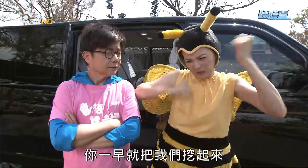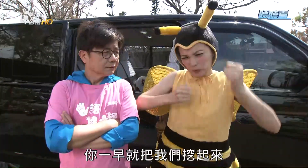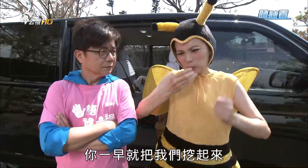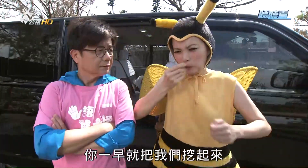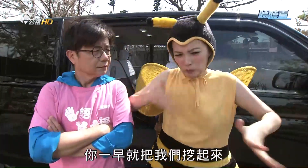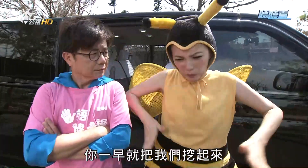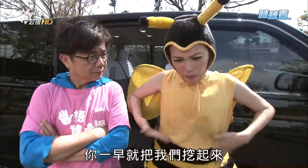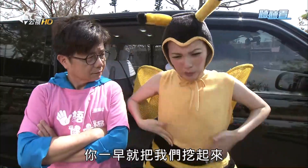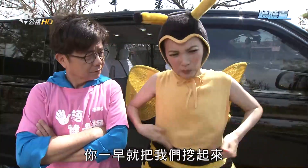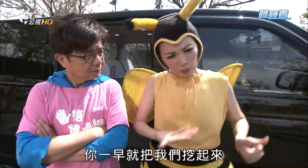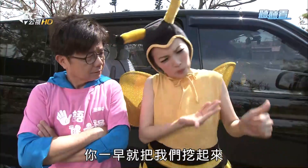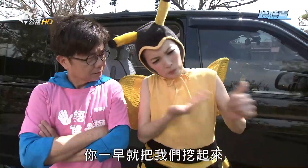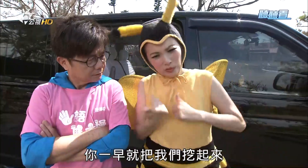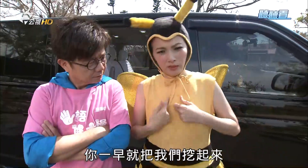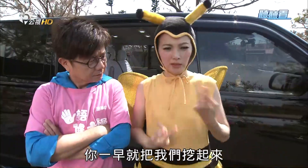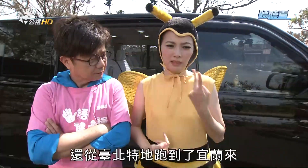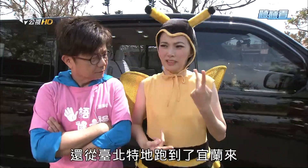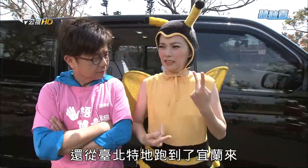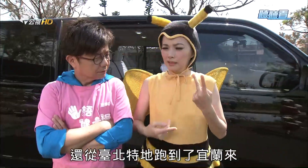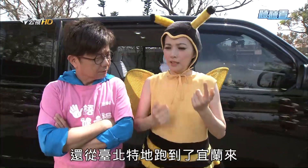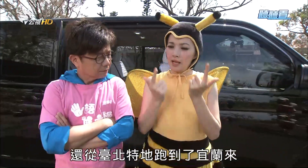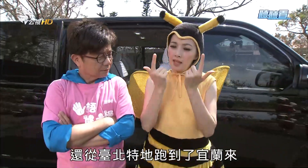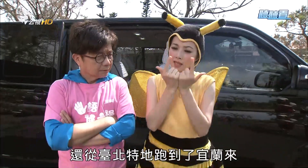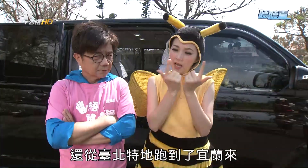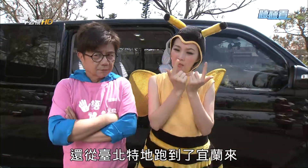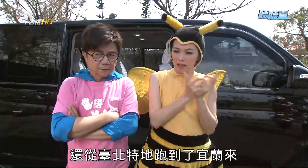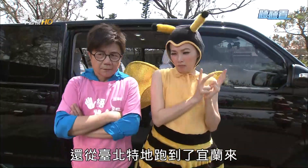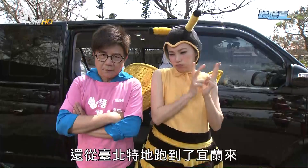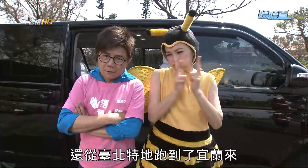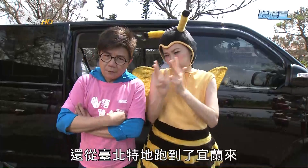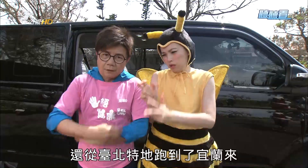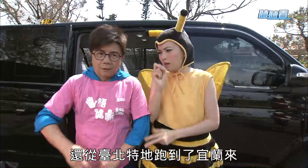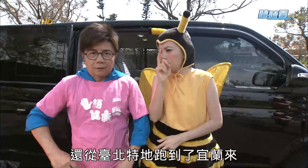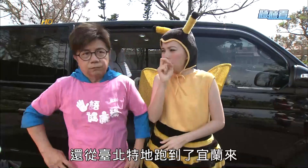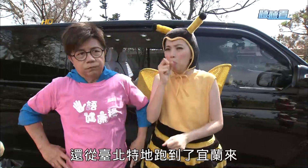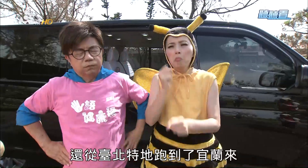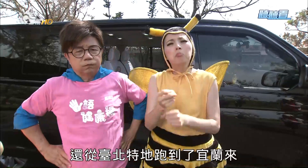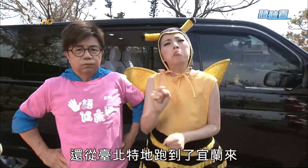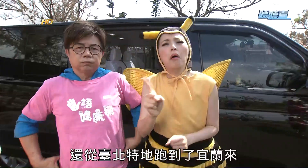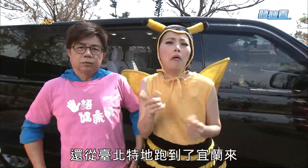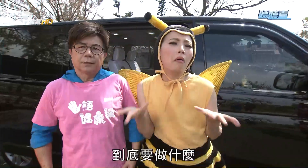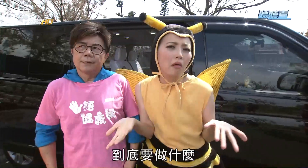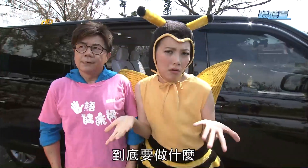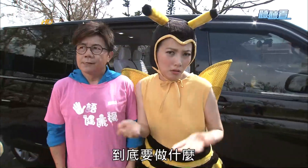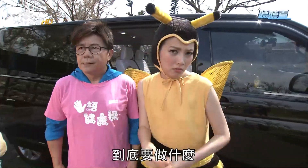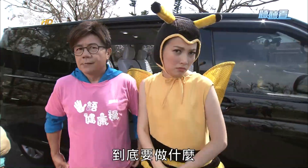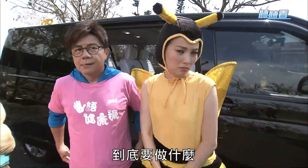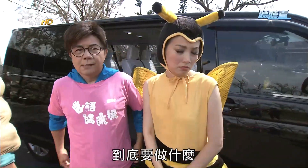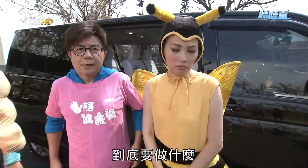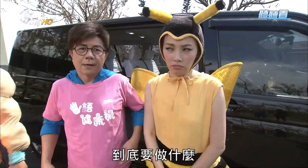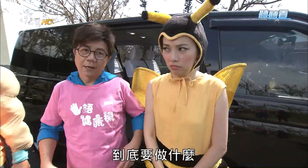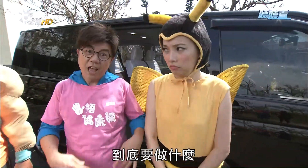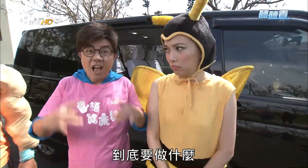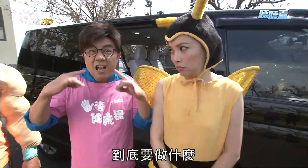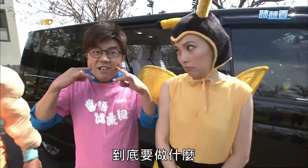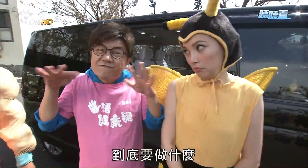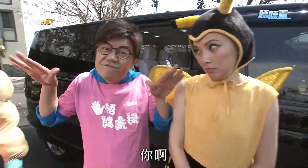就把我们挖起来，还从台北特地跑到了宜兰来，到底要做什么？ 哎，你